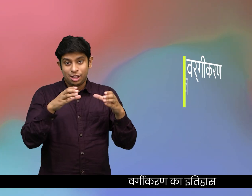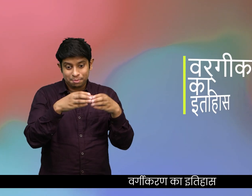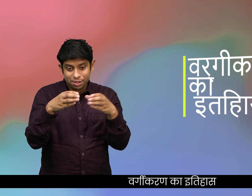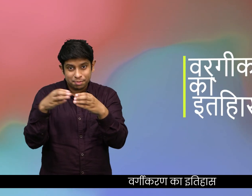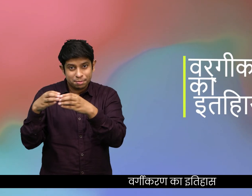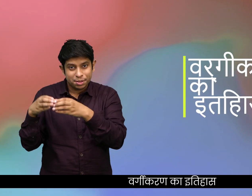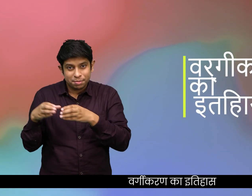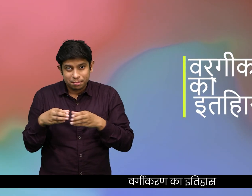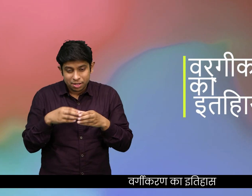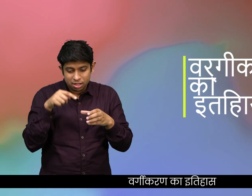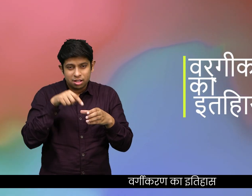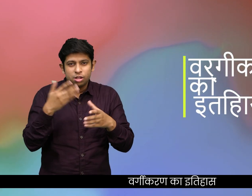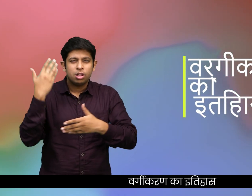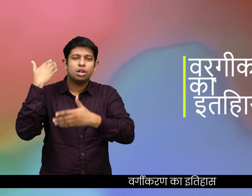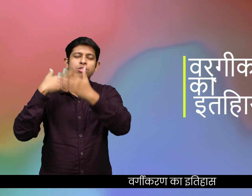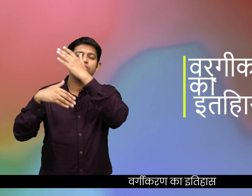वर्गीकरण का इतिहास।